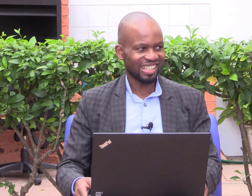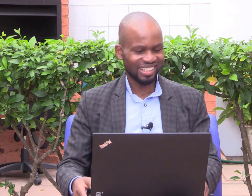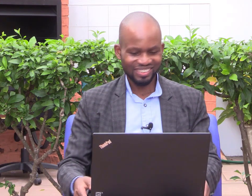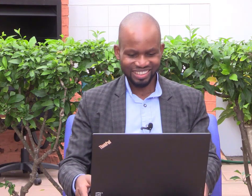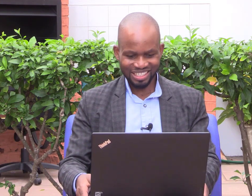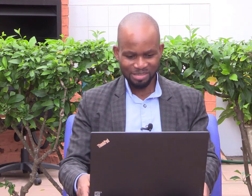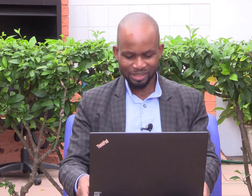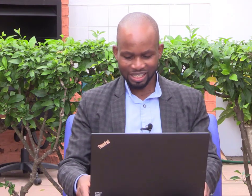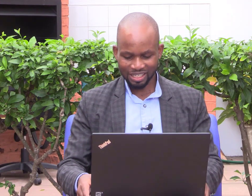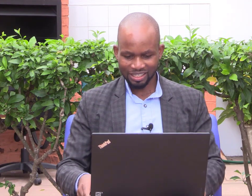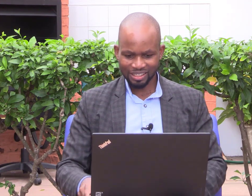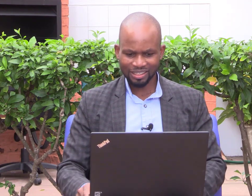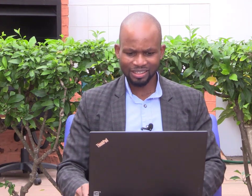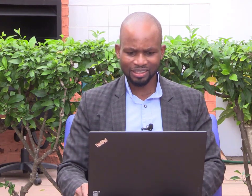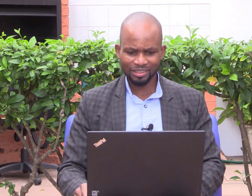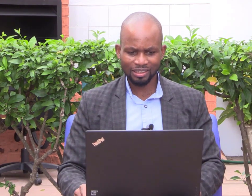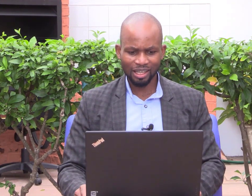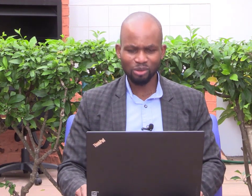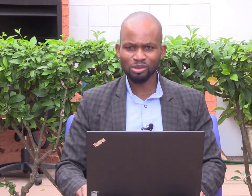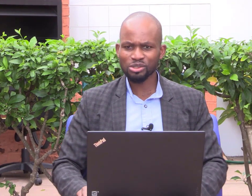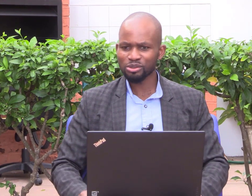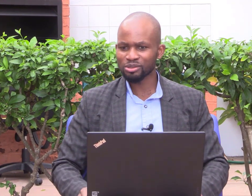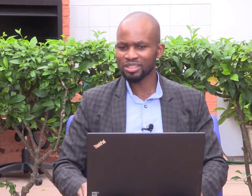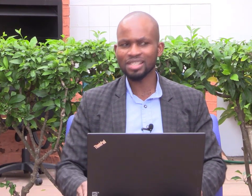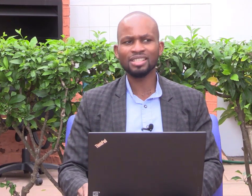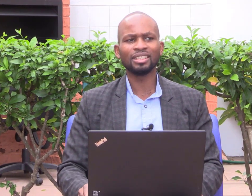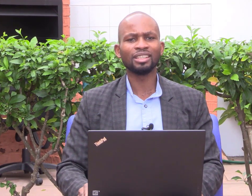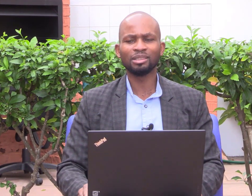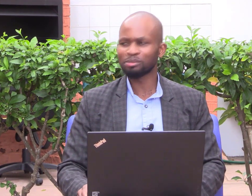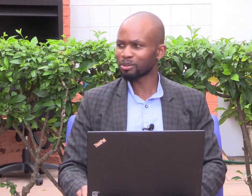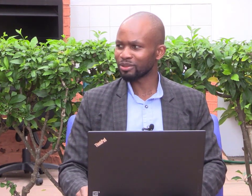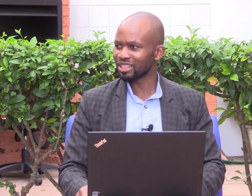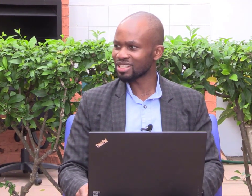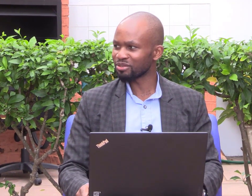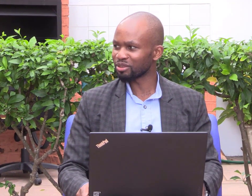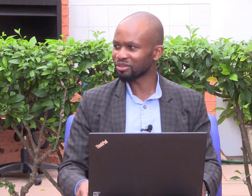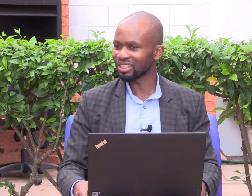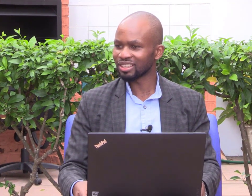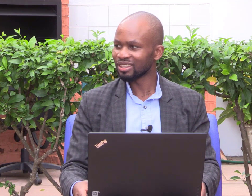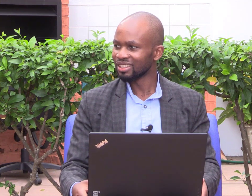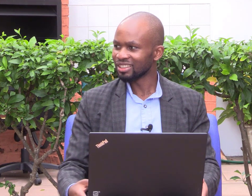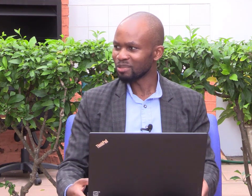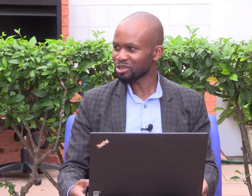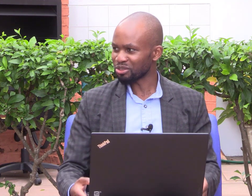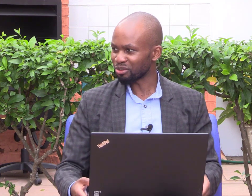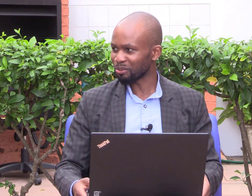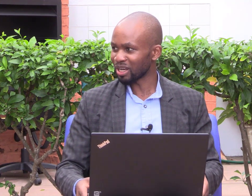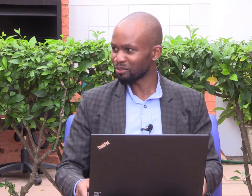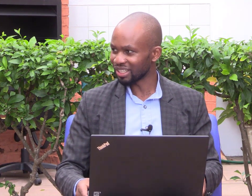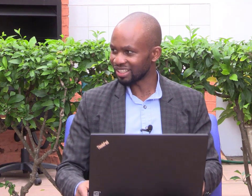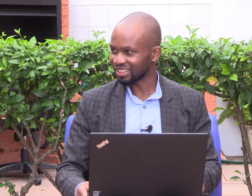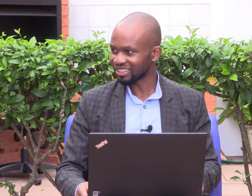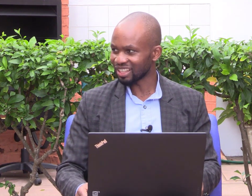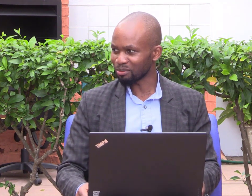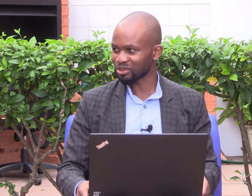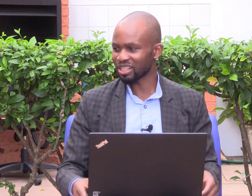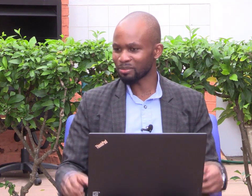Obrigado, caríssima Carla. Alguns estudos dizem que para poder desenvolver temos que formar a mulher, apostar mais